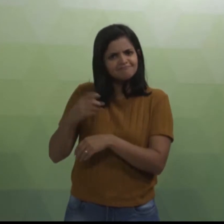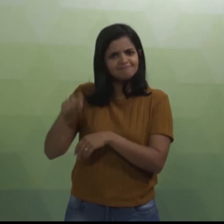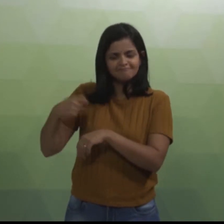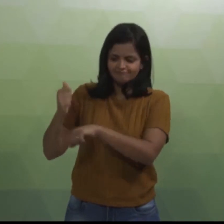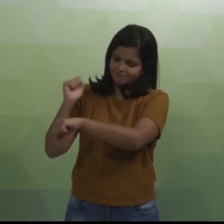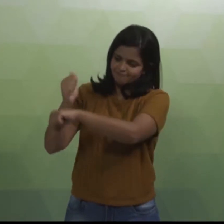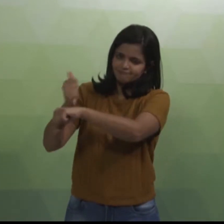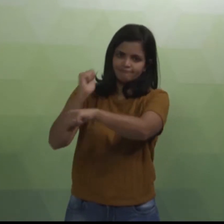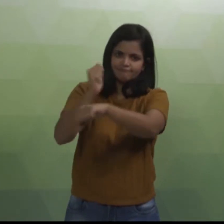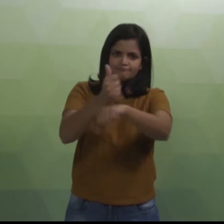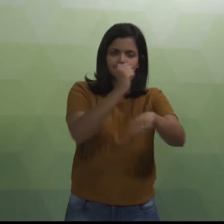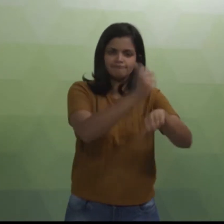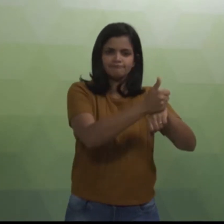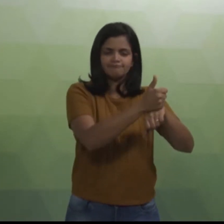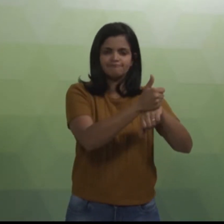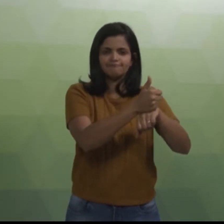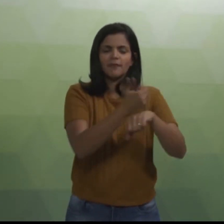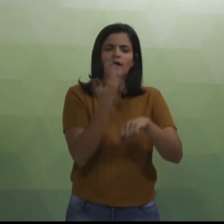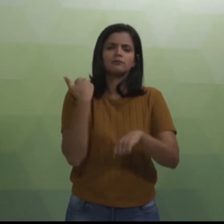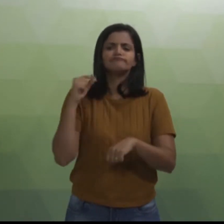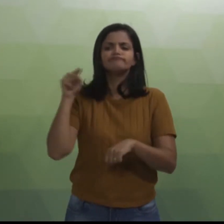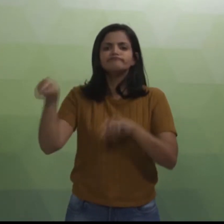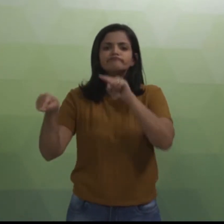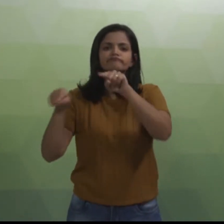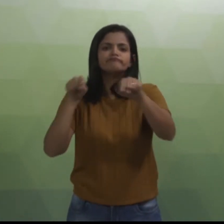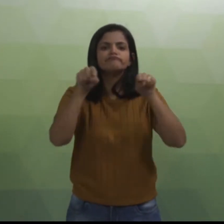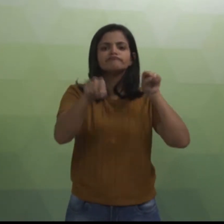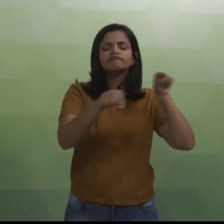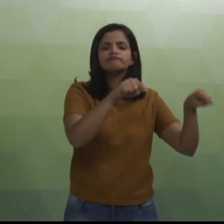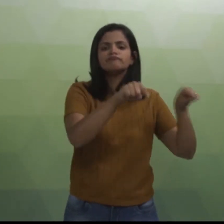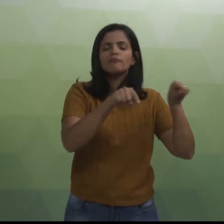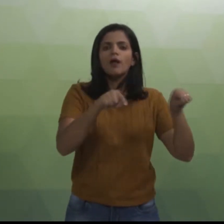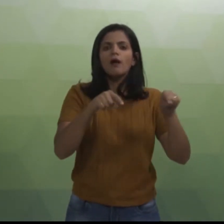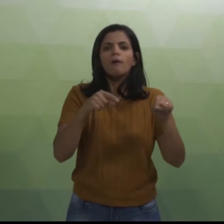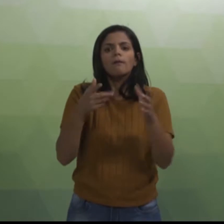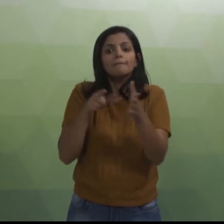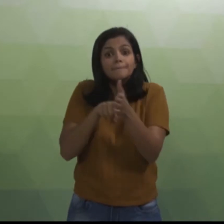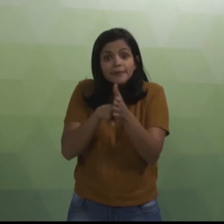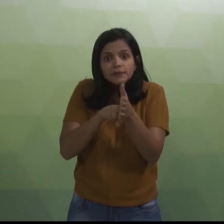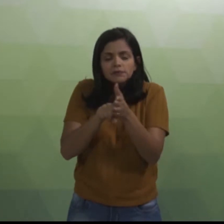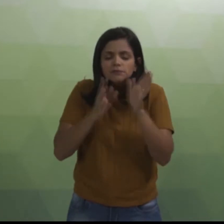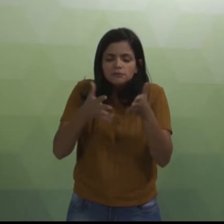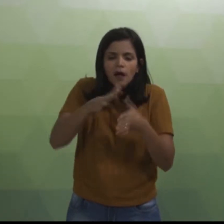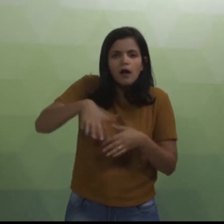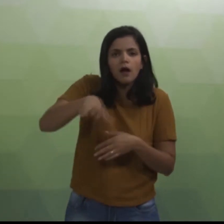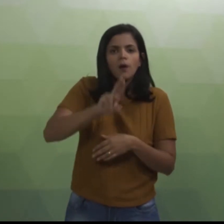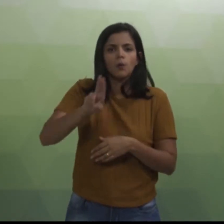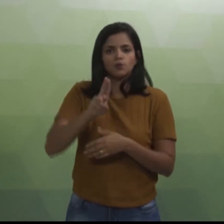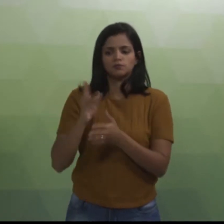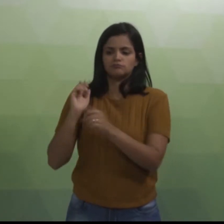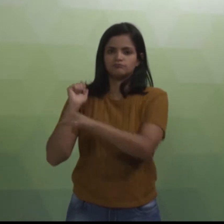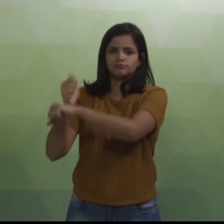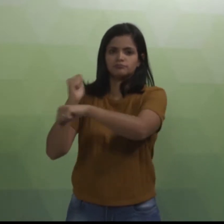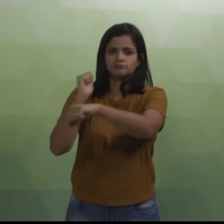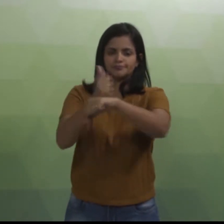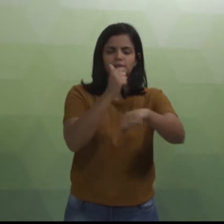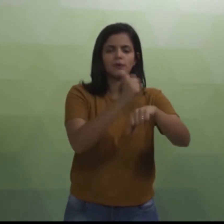Percebam, temos os referentes aqui. Antes falávamos em apontação. Agora utilizamos os